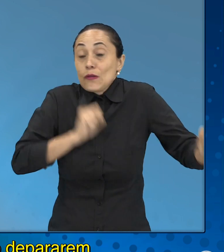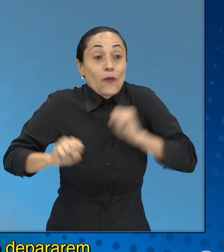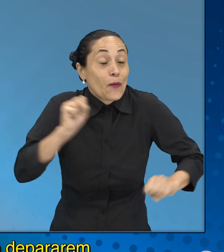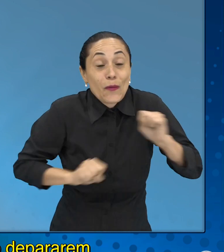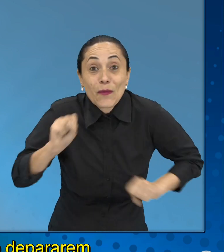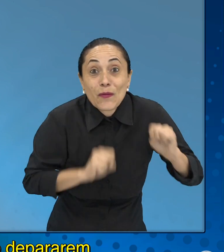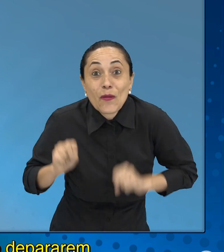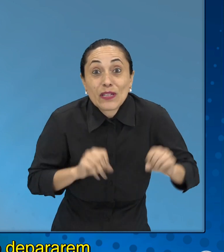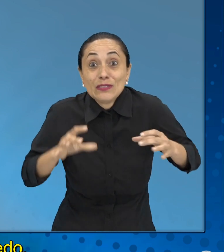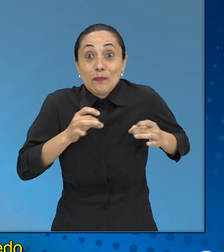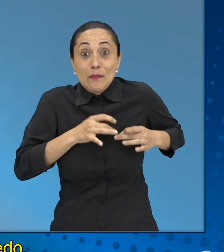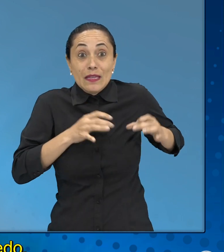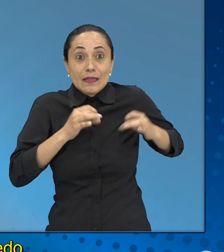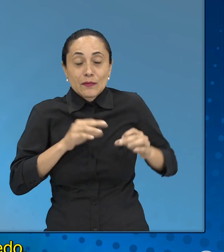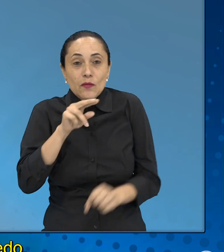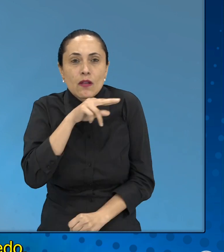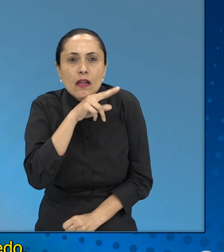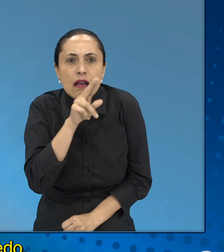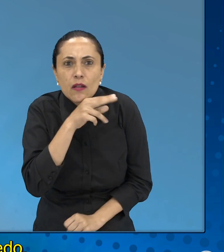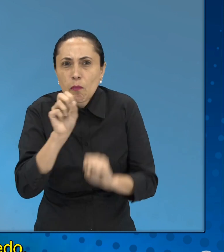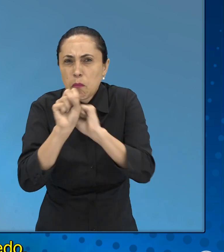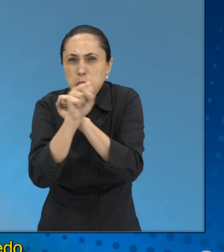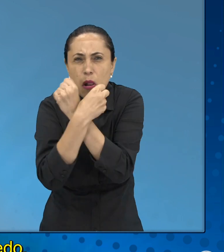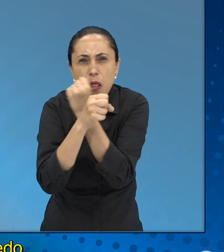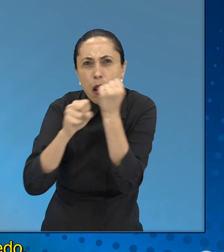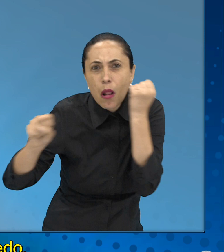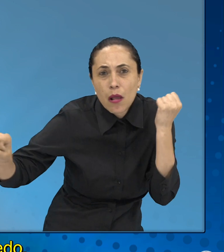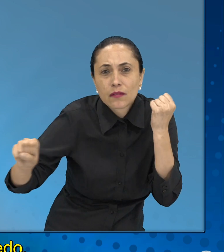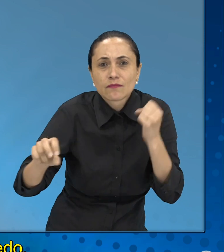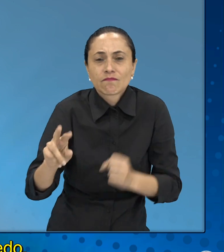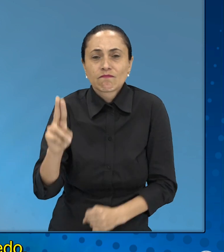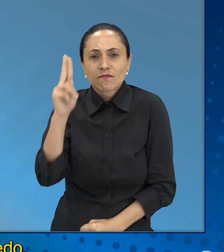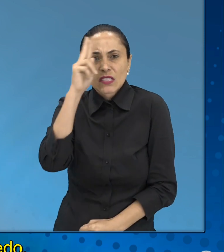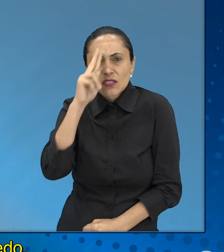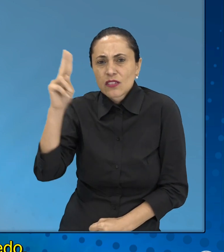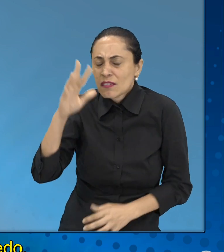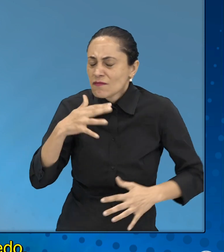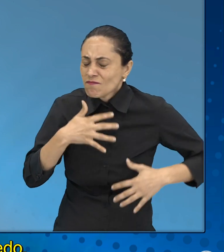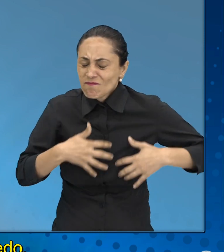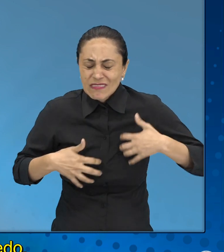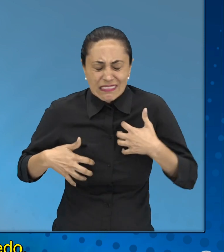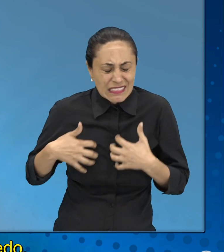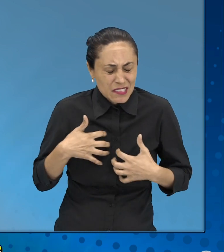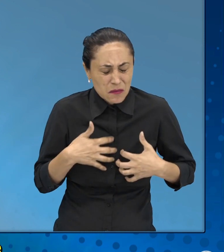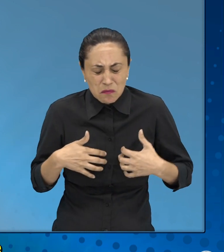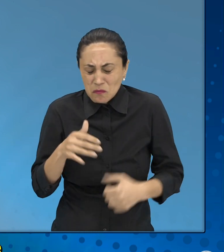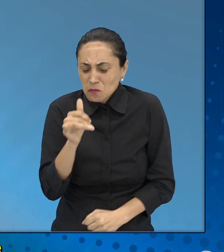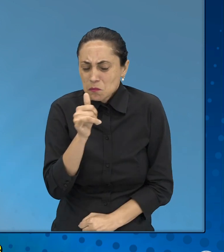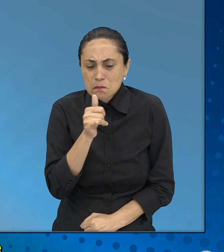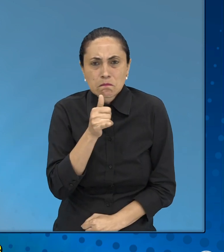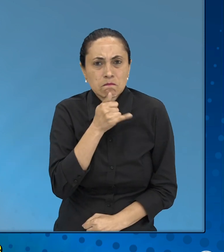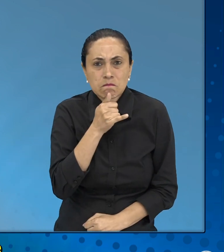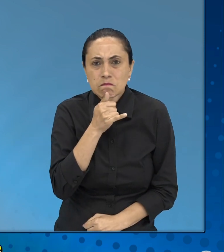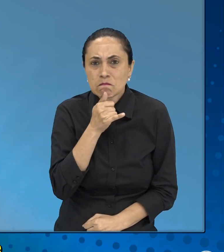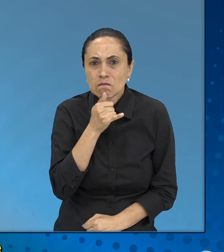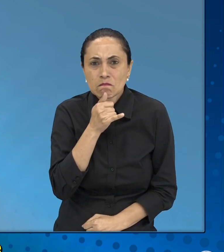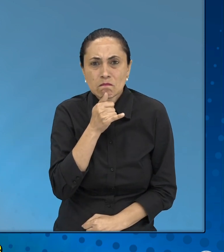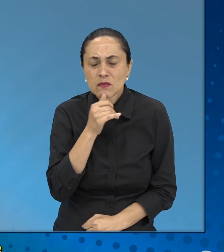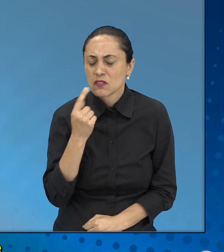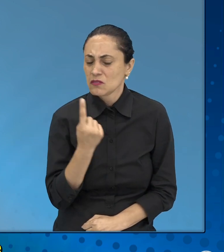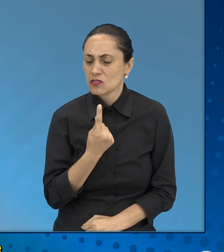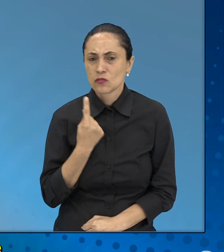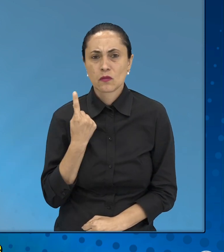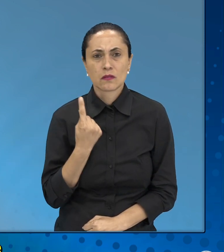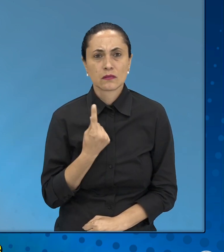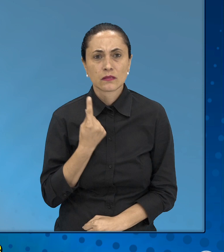com a enorme serpente, eles fogem de medo. Então, sem esperança, o mestre pede